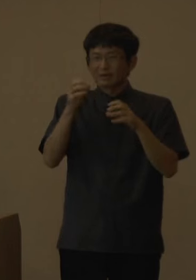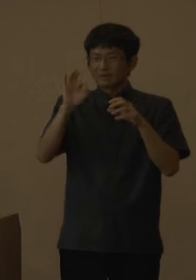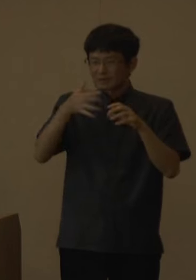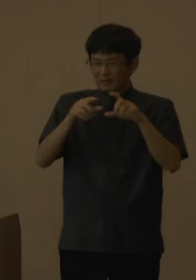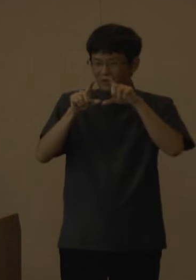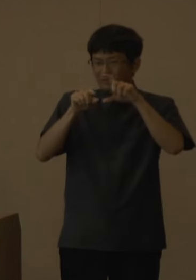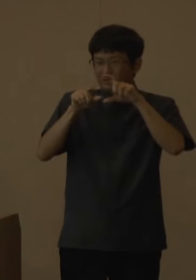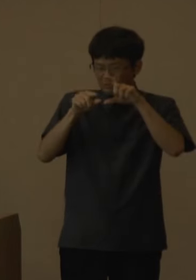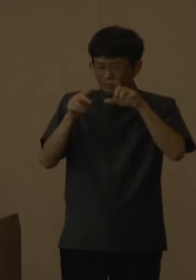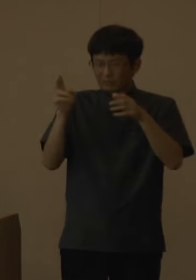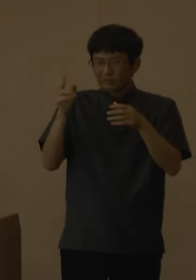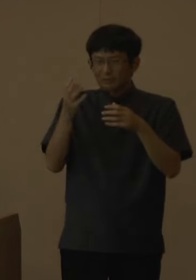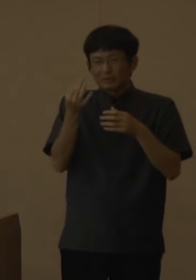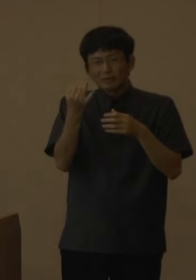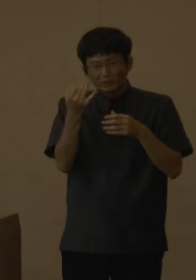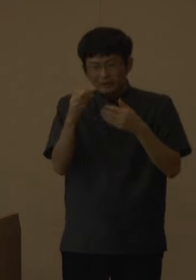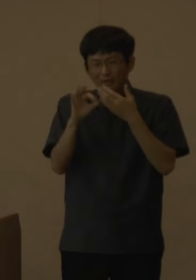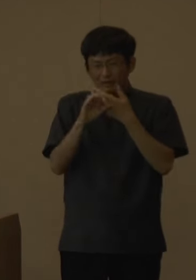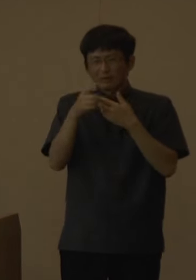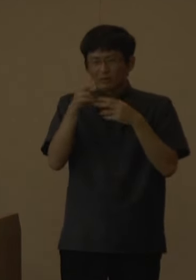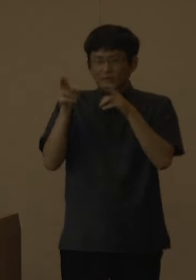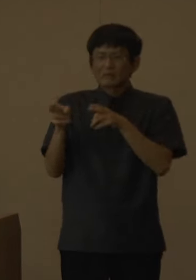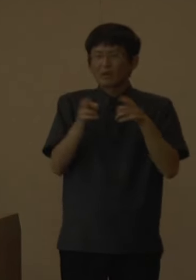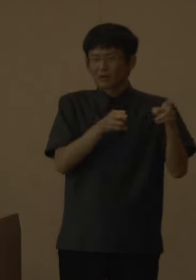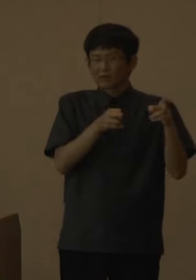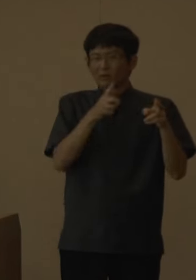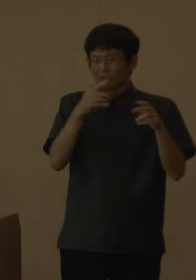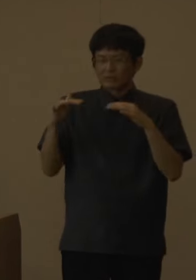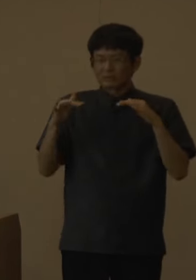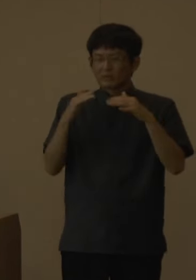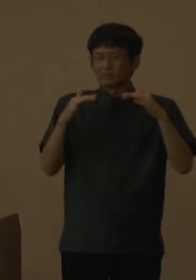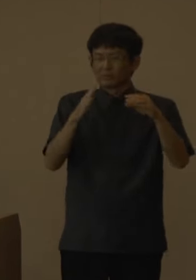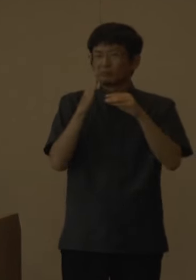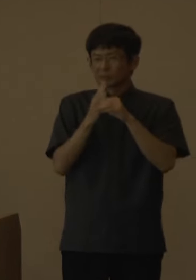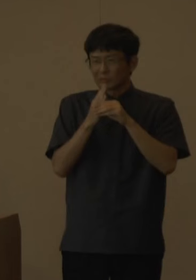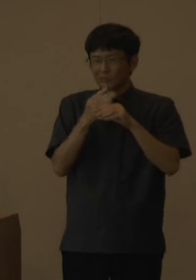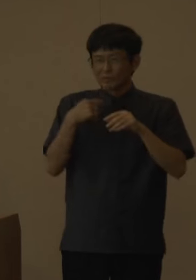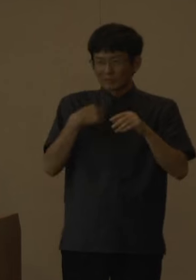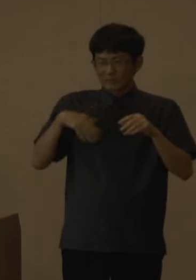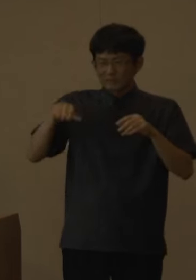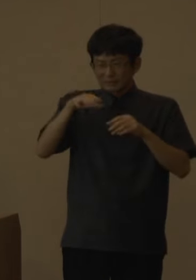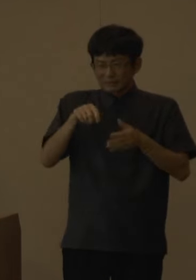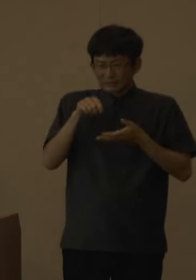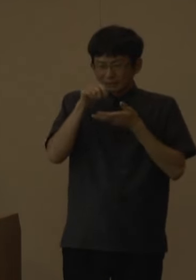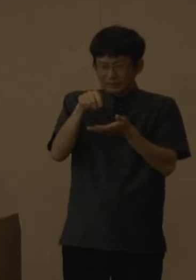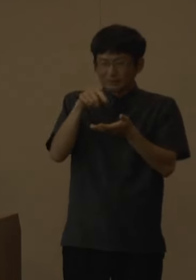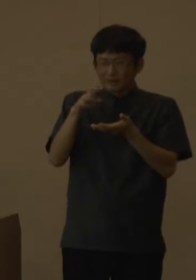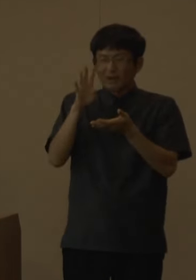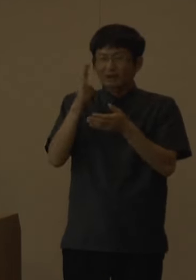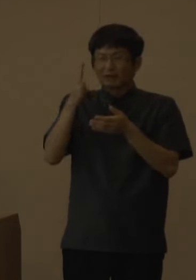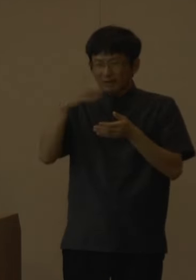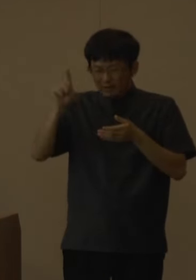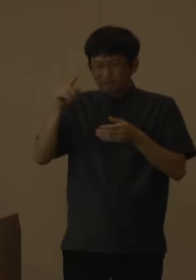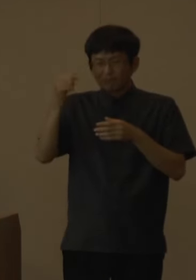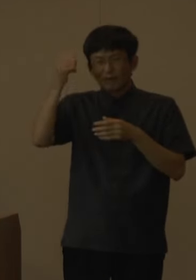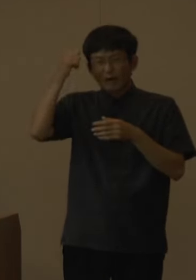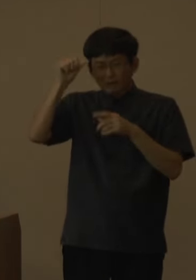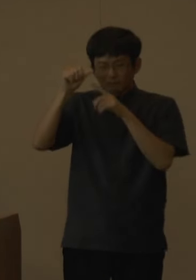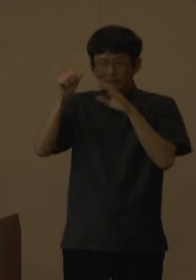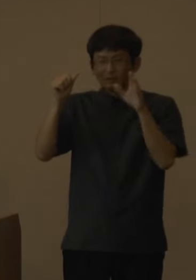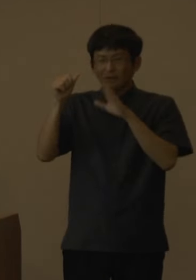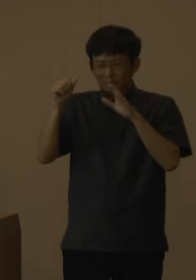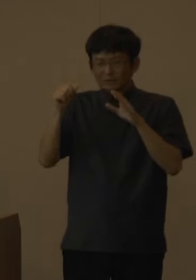詳細について議論をいただいておりまして、我々が出しているものはいわゆる県案というものではなく、その、検